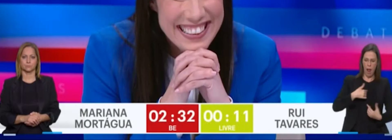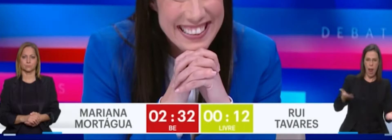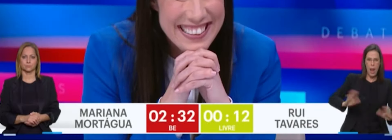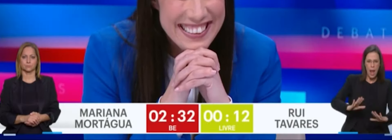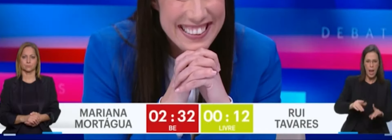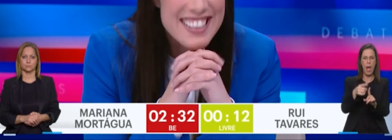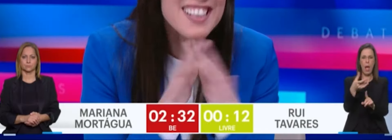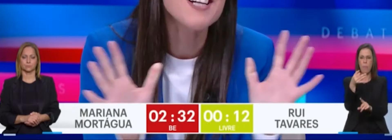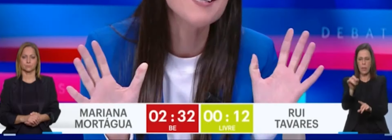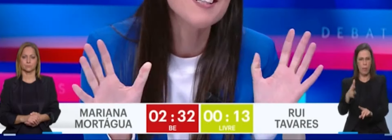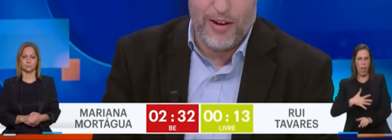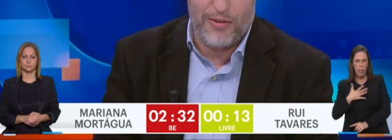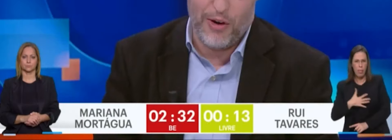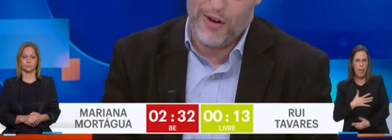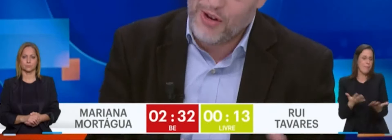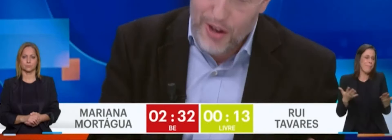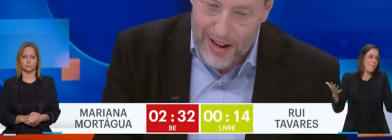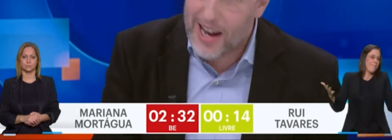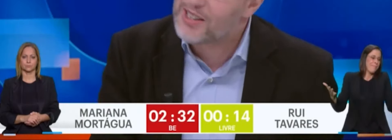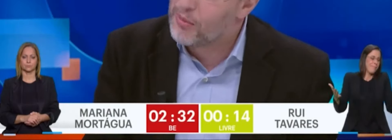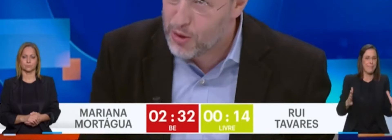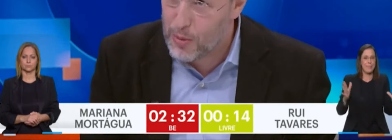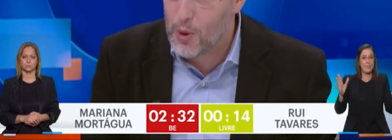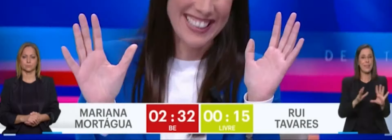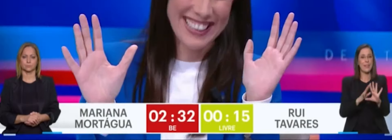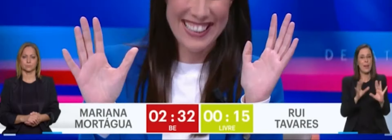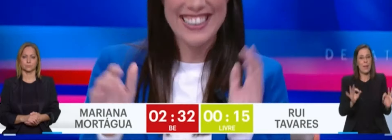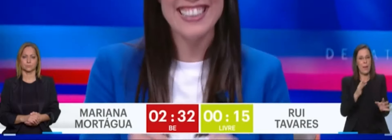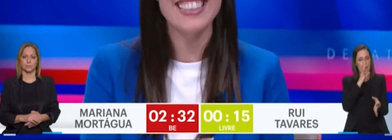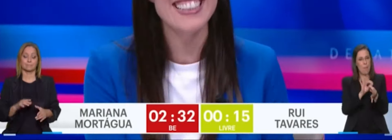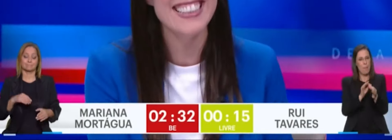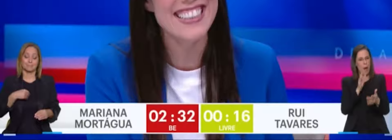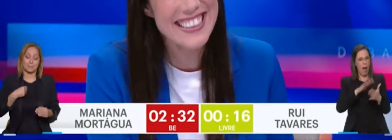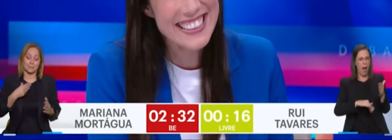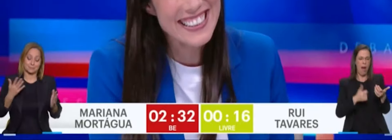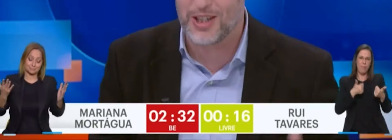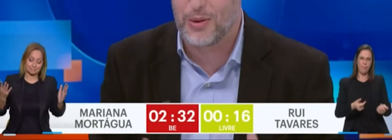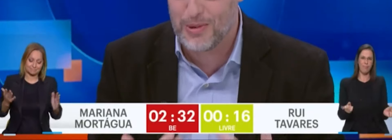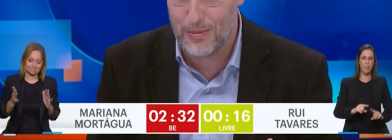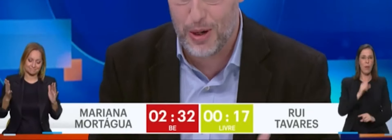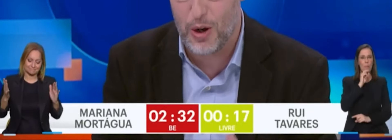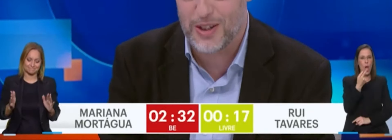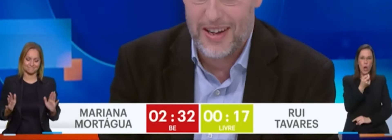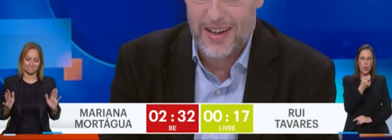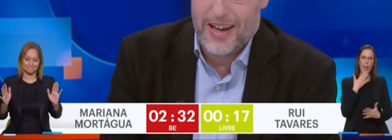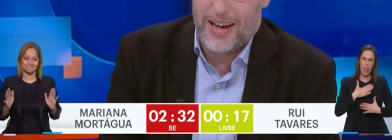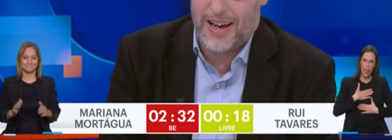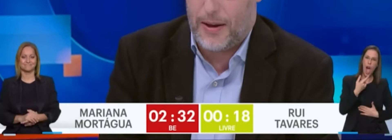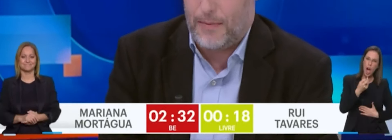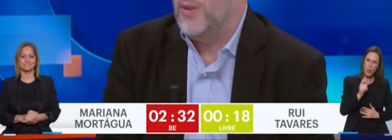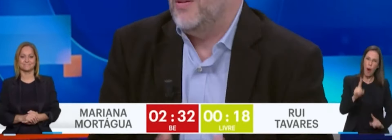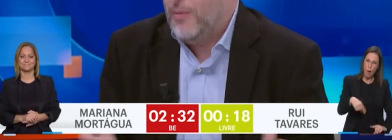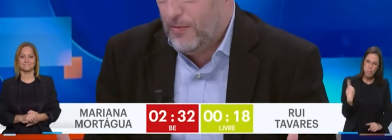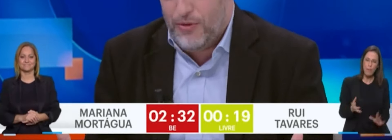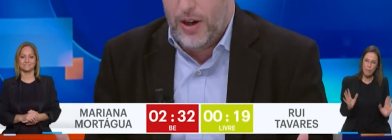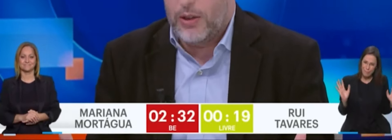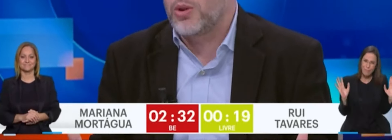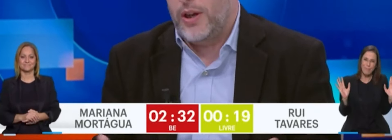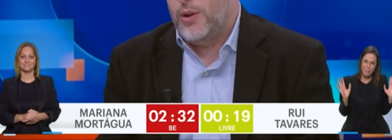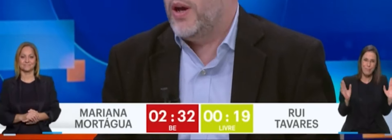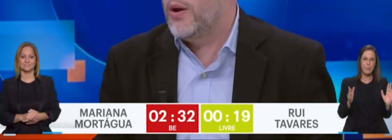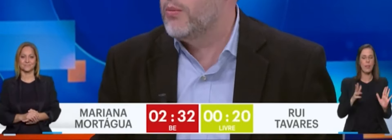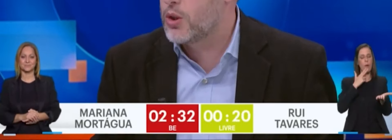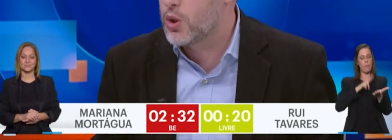oo e portanto foi foi foi eficácia mas foi pouca camaradagem porque podias ter deixado um bocadinho para nós